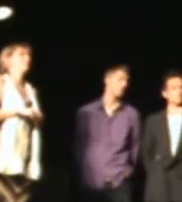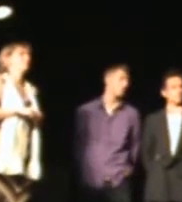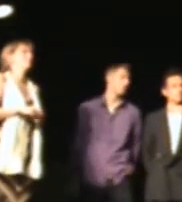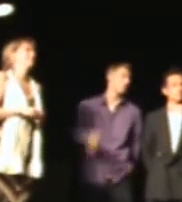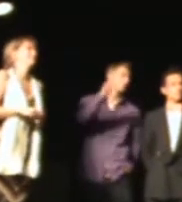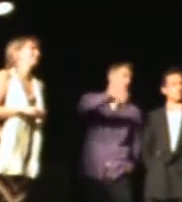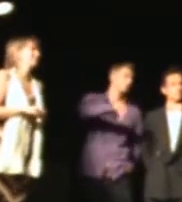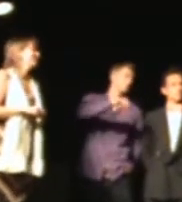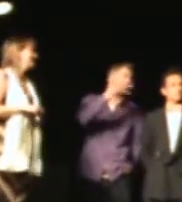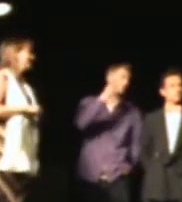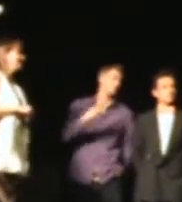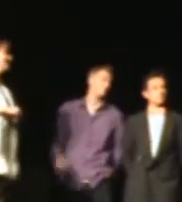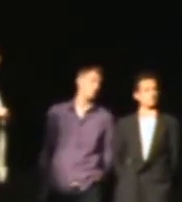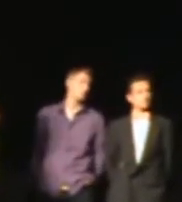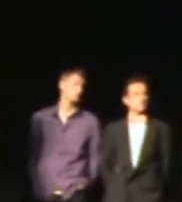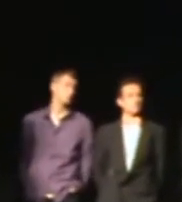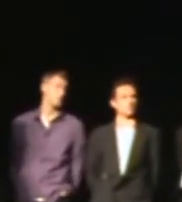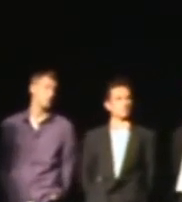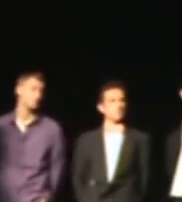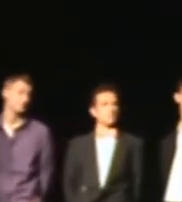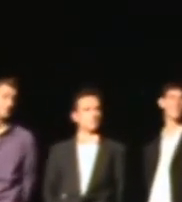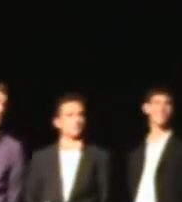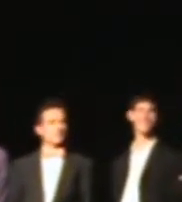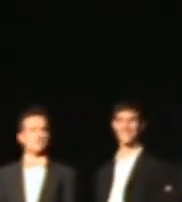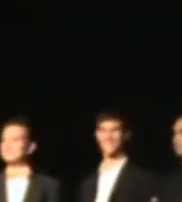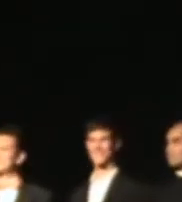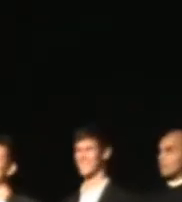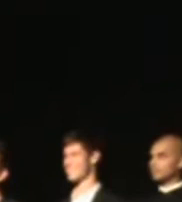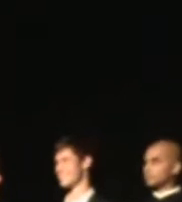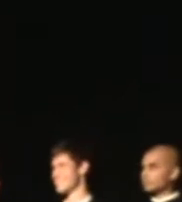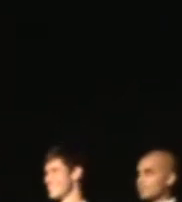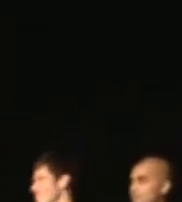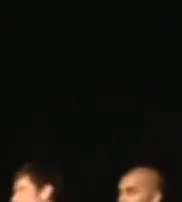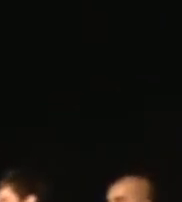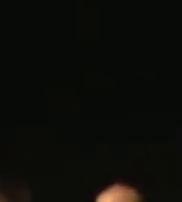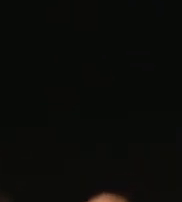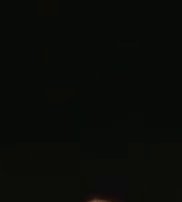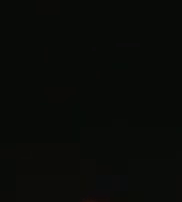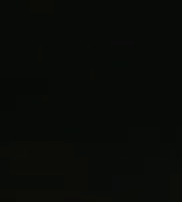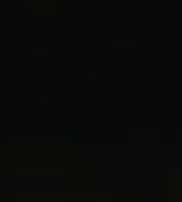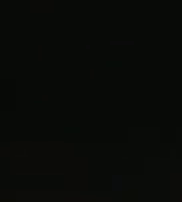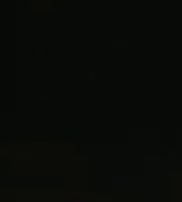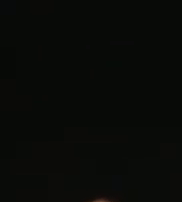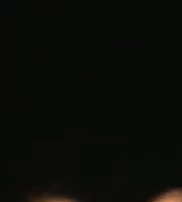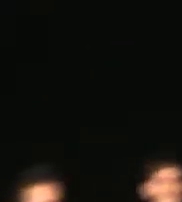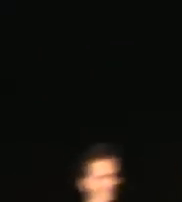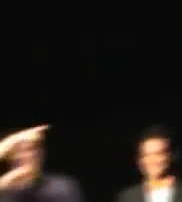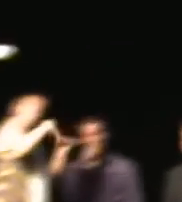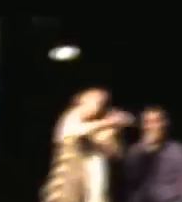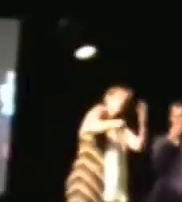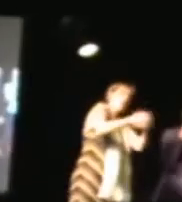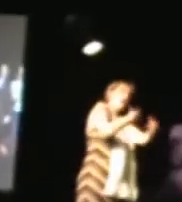klopt, weten jullie er gewonnen met... ...verwijken... En door vroeg voor, Met één fijn vrucht. Oh, lekker. Bim, bim,